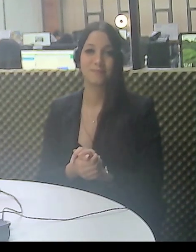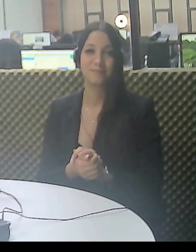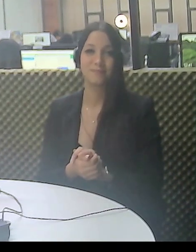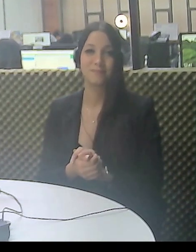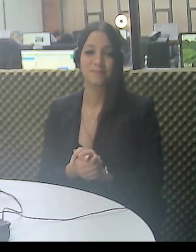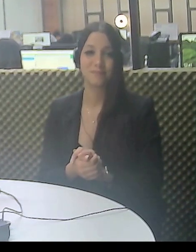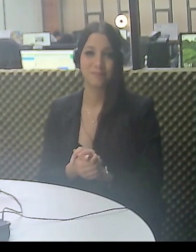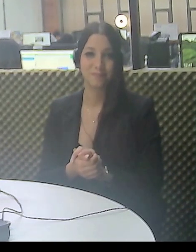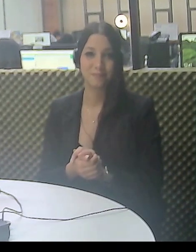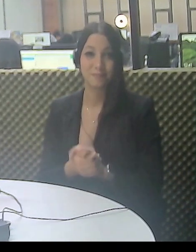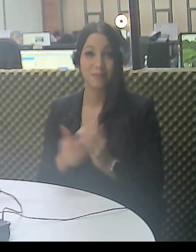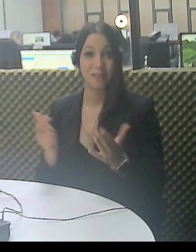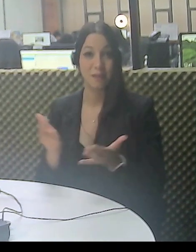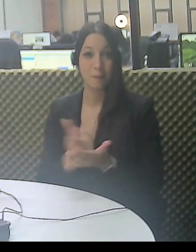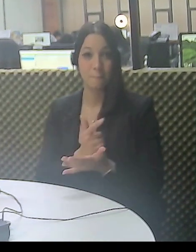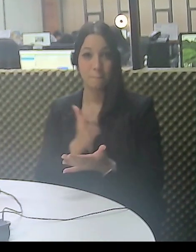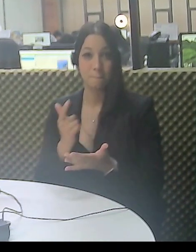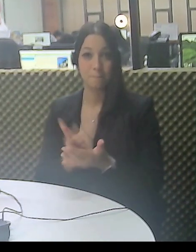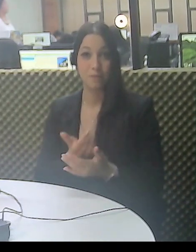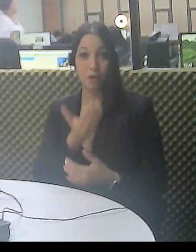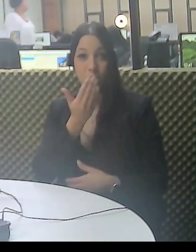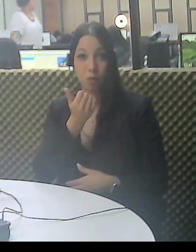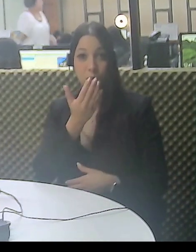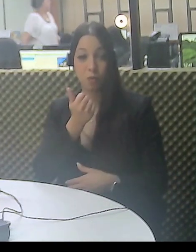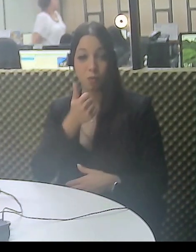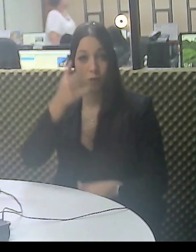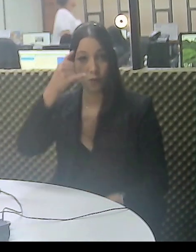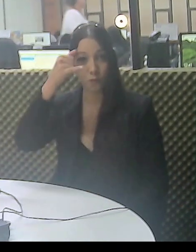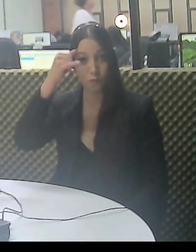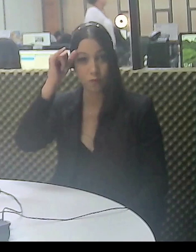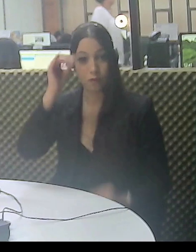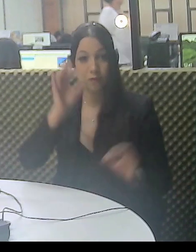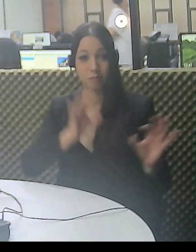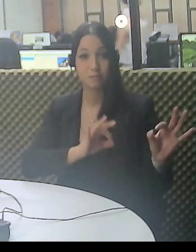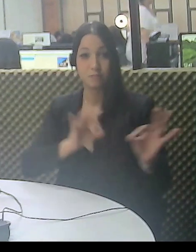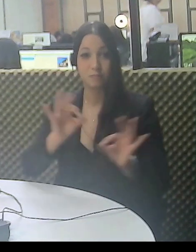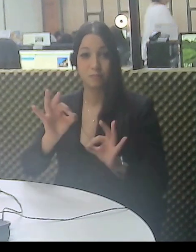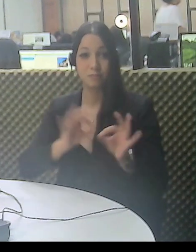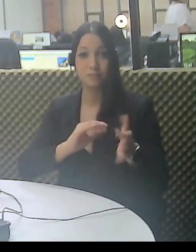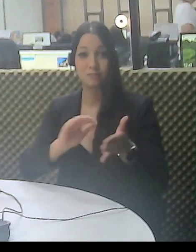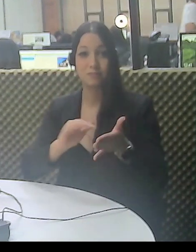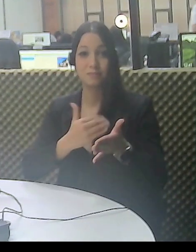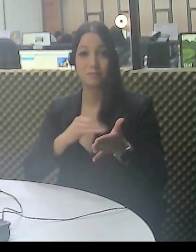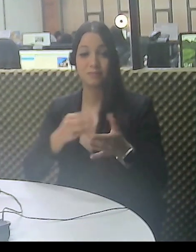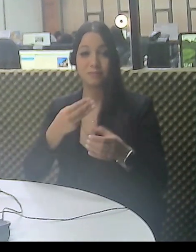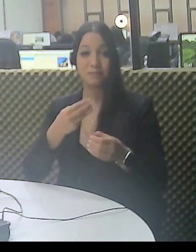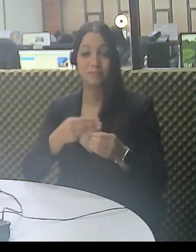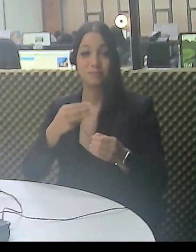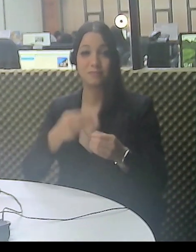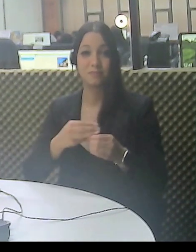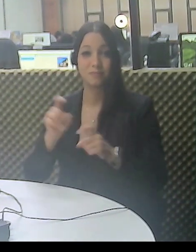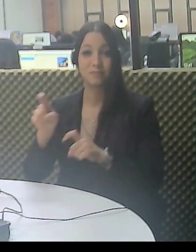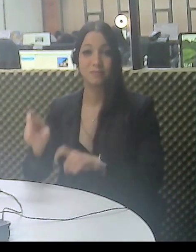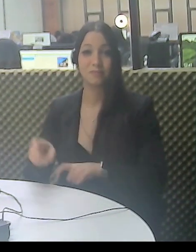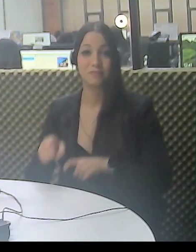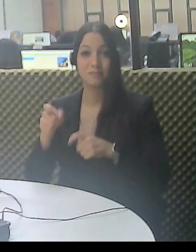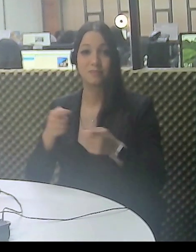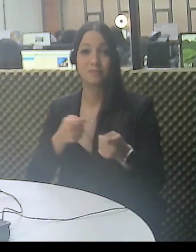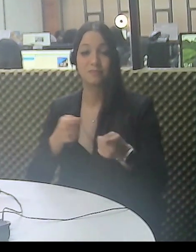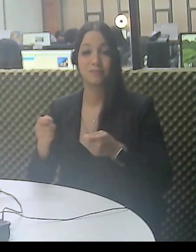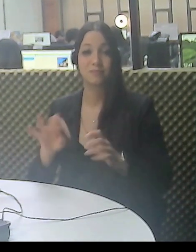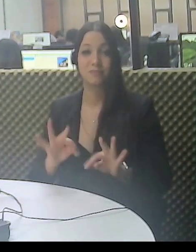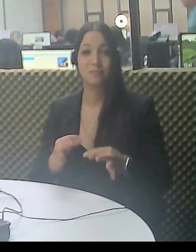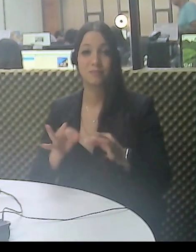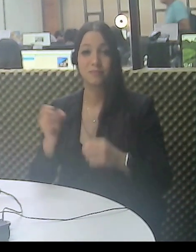Lembrando que o livro de Receitas da Roça foi organizado por meio da Secretaria Municipal de Agronegócio,